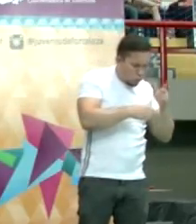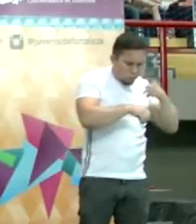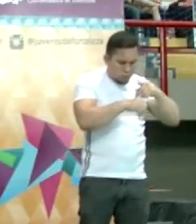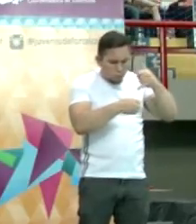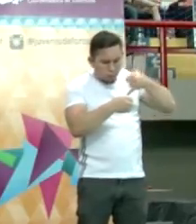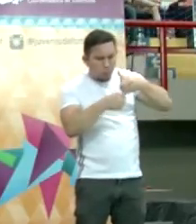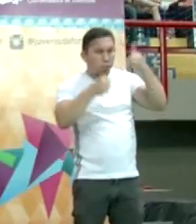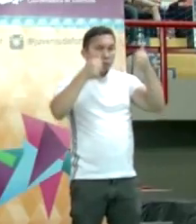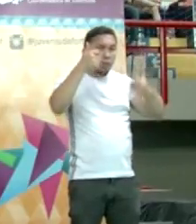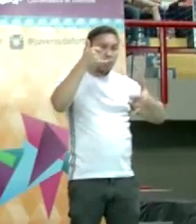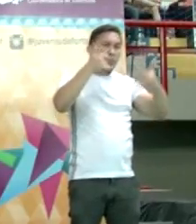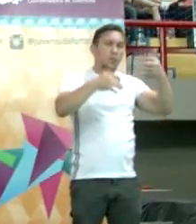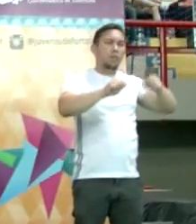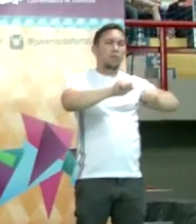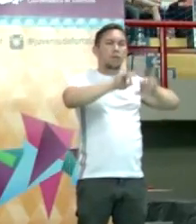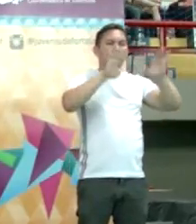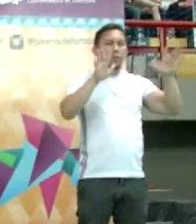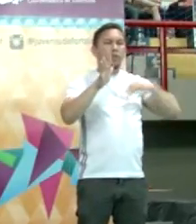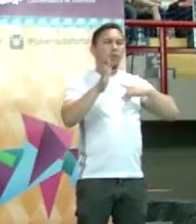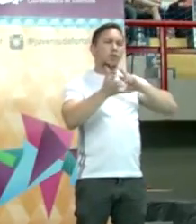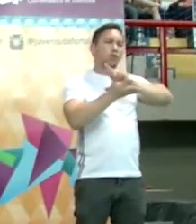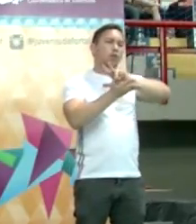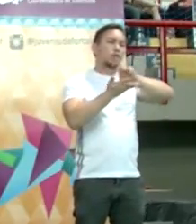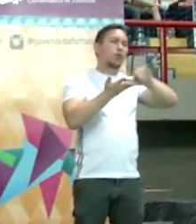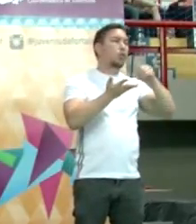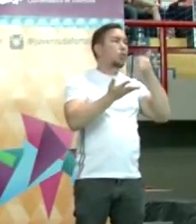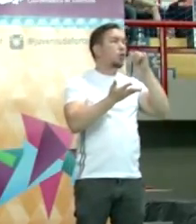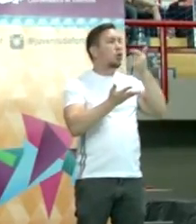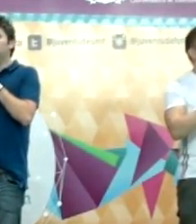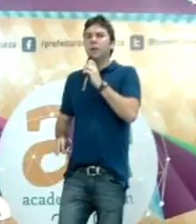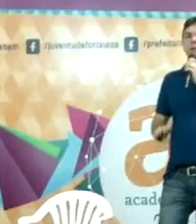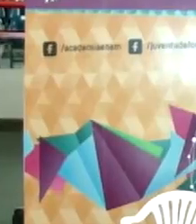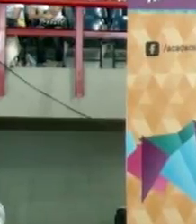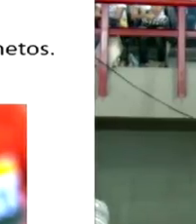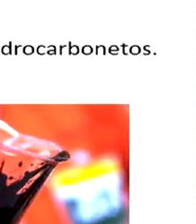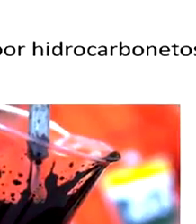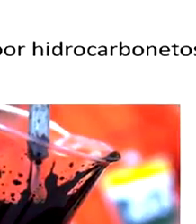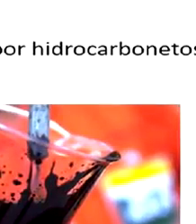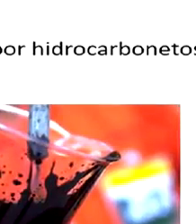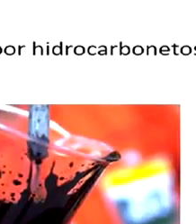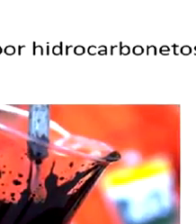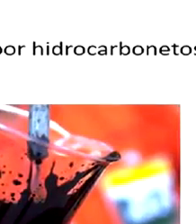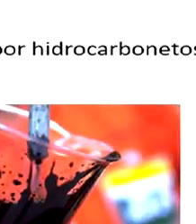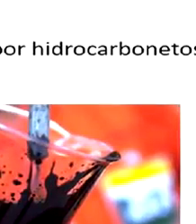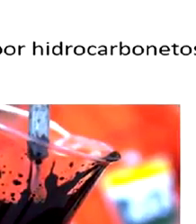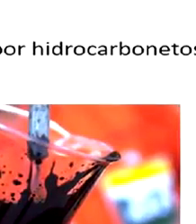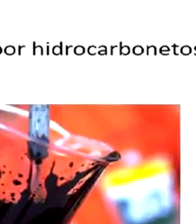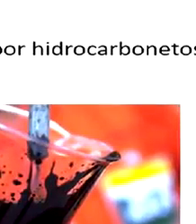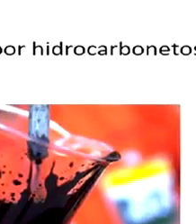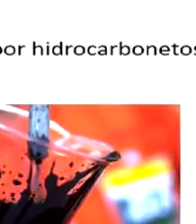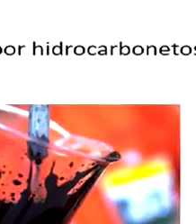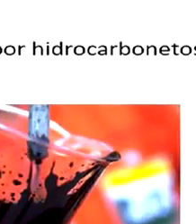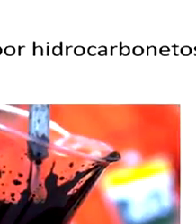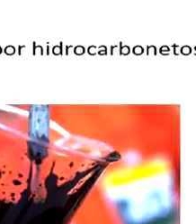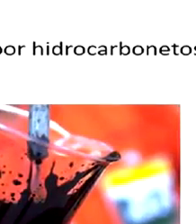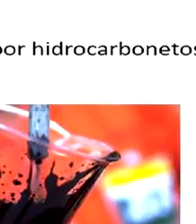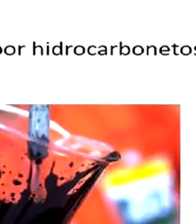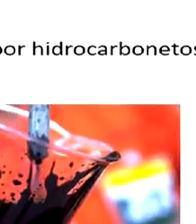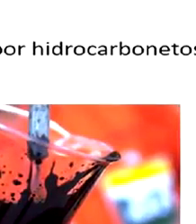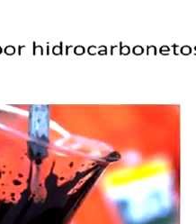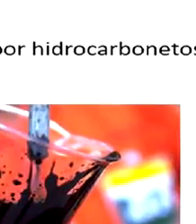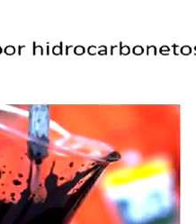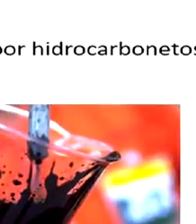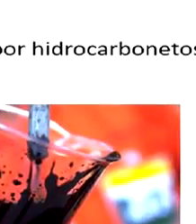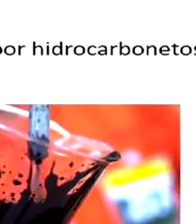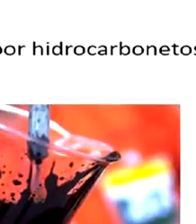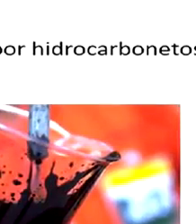sobre o petróleo e falar um pouquinho sobre outras fontes de energia importantes. Tudo bem? Então vamos lá. Petróleo é o tema da aula de